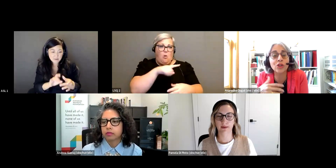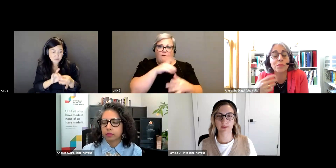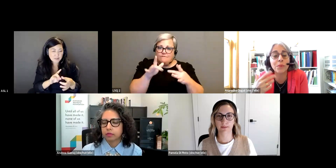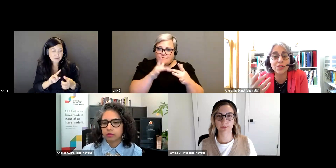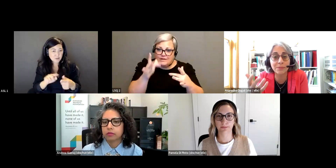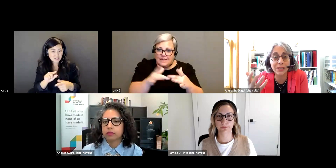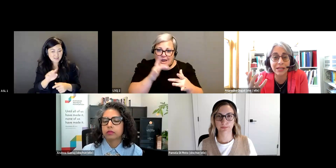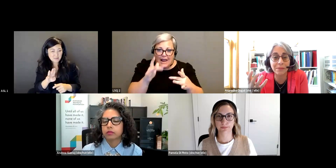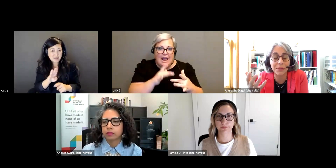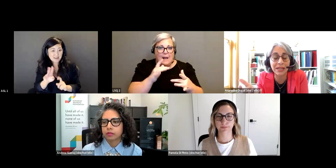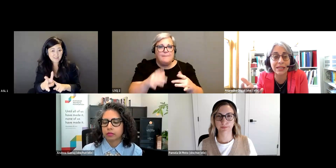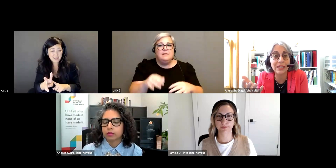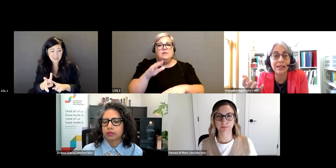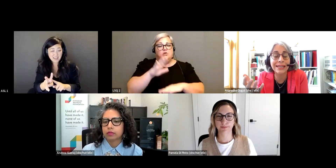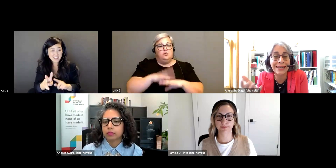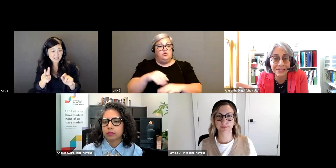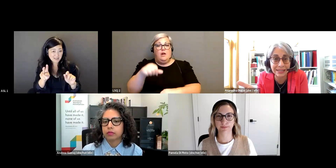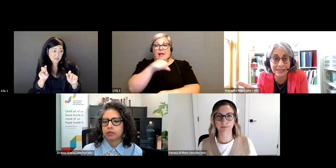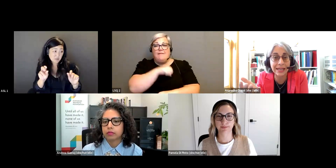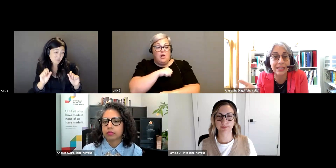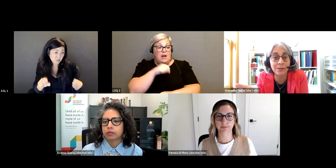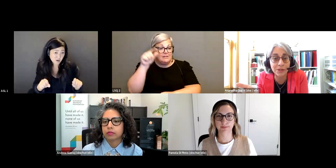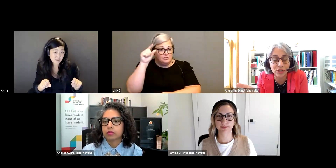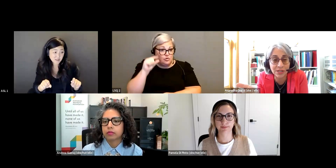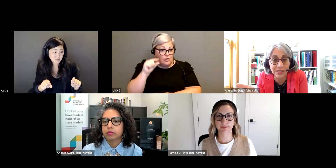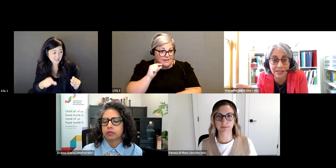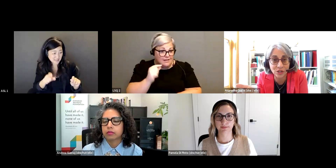en lien avec la violence genrée